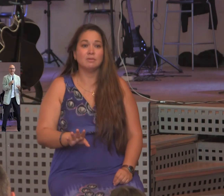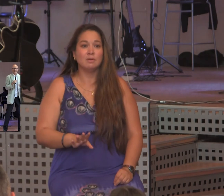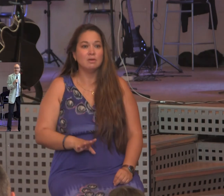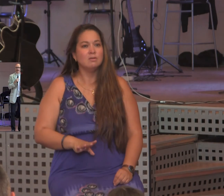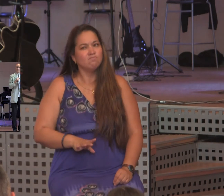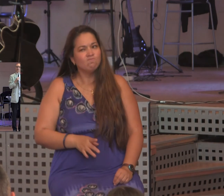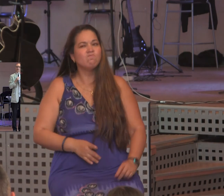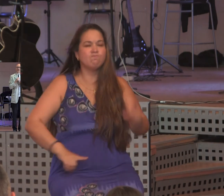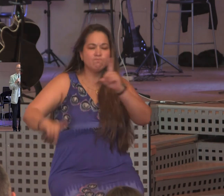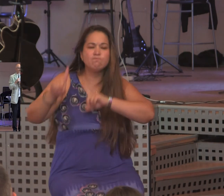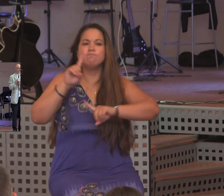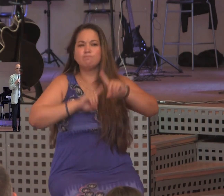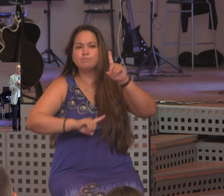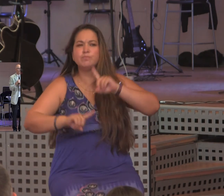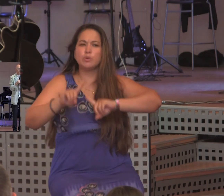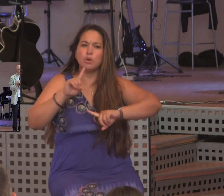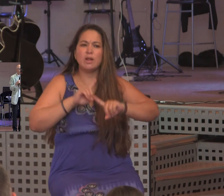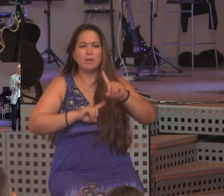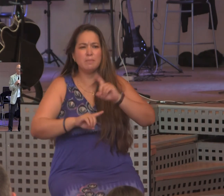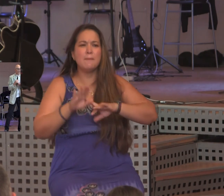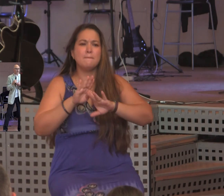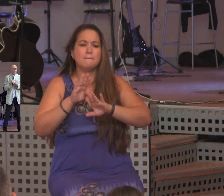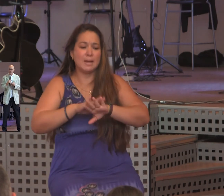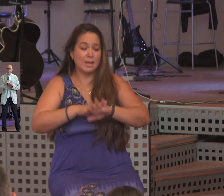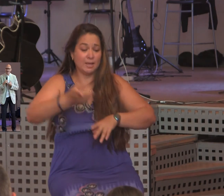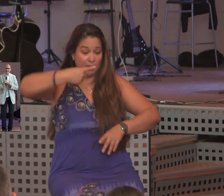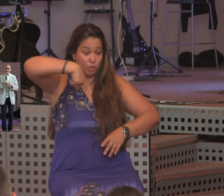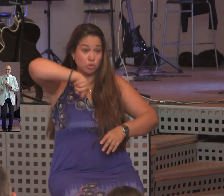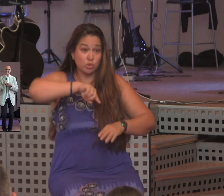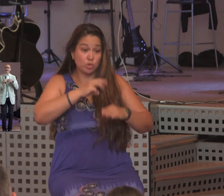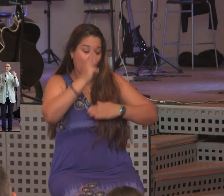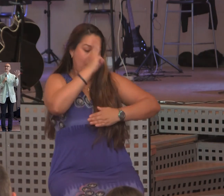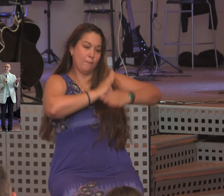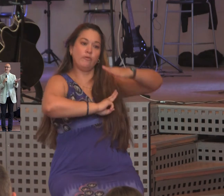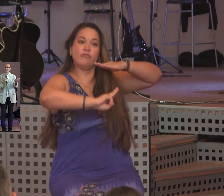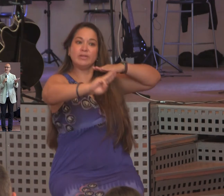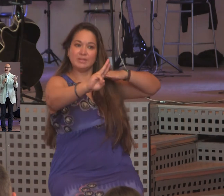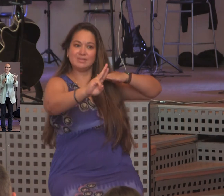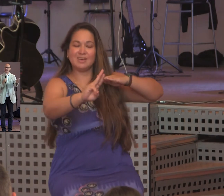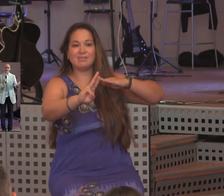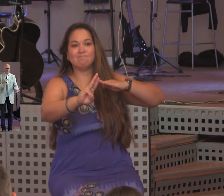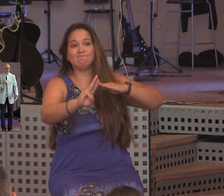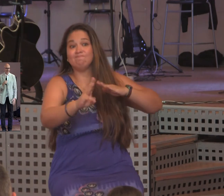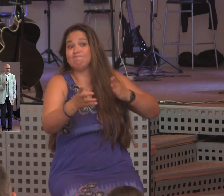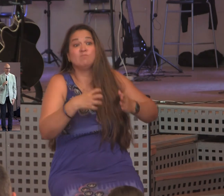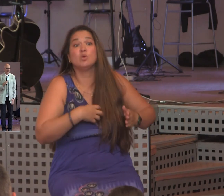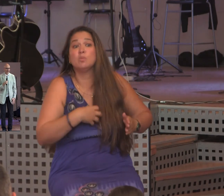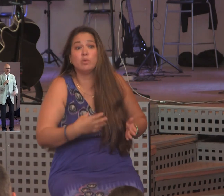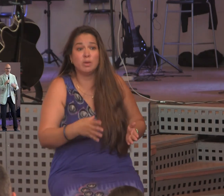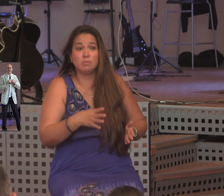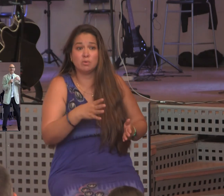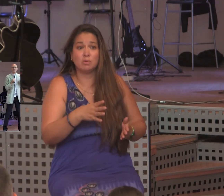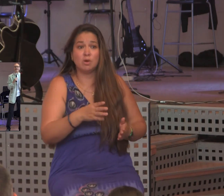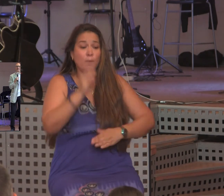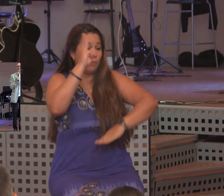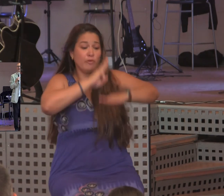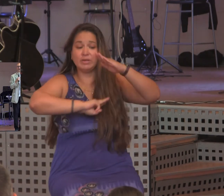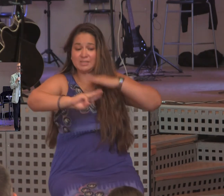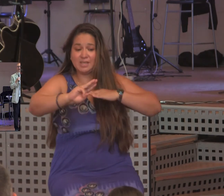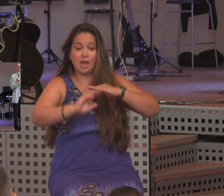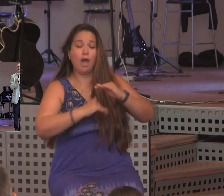para que el profeta que llevamos dentro pueda salir hacia el exterior, porque en